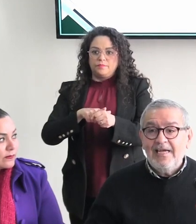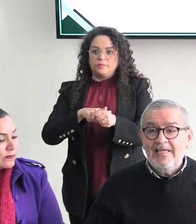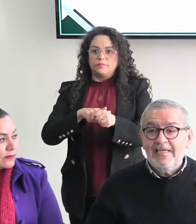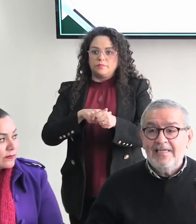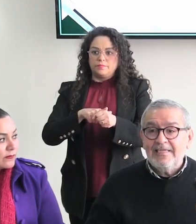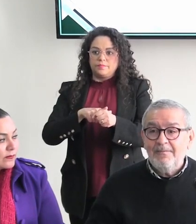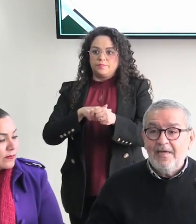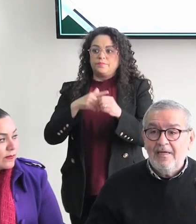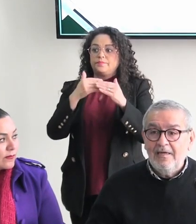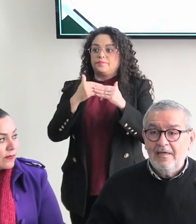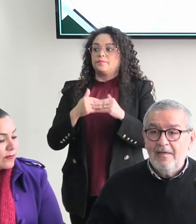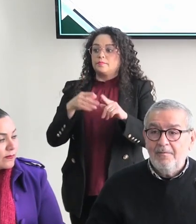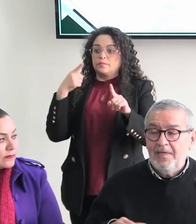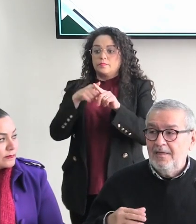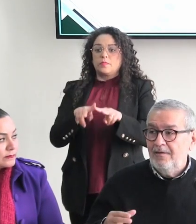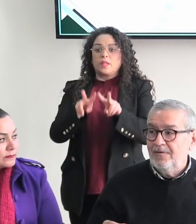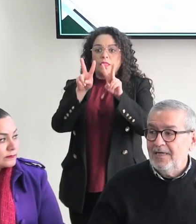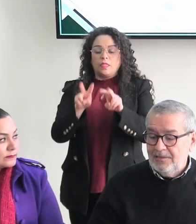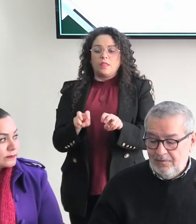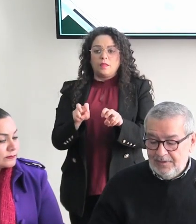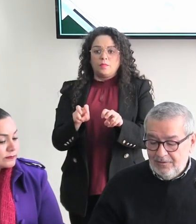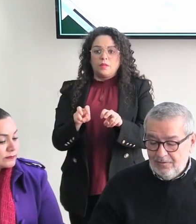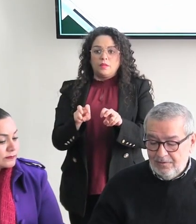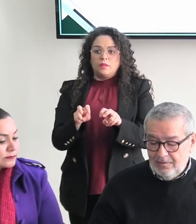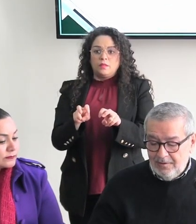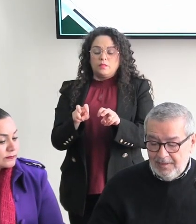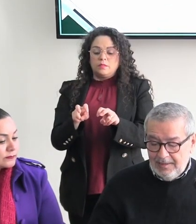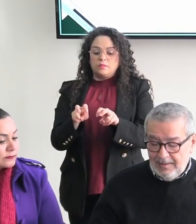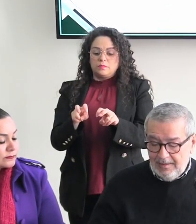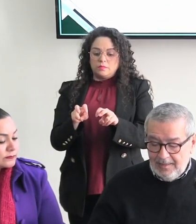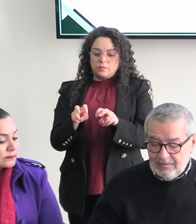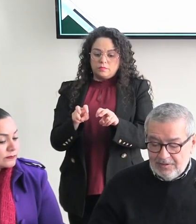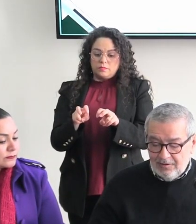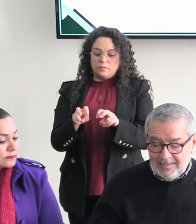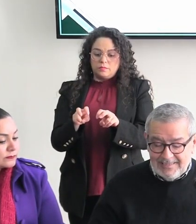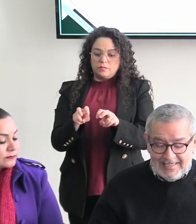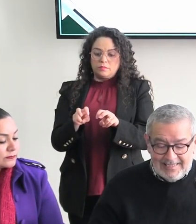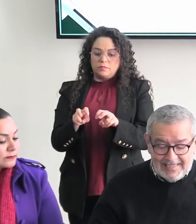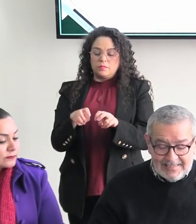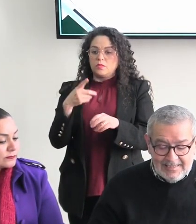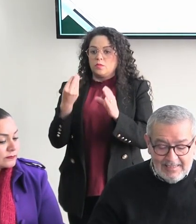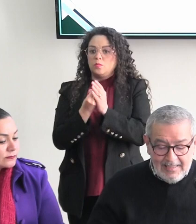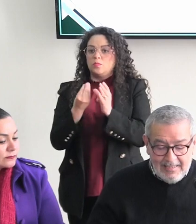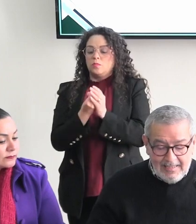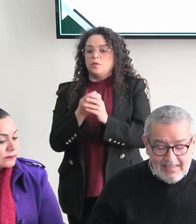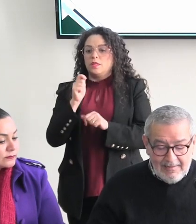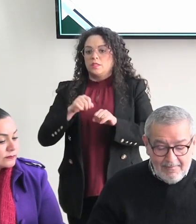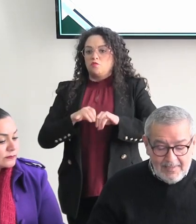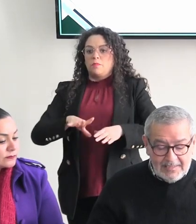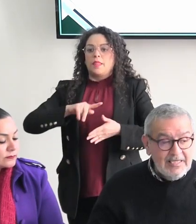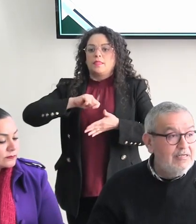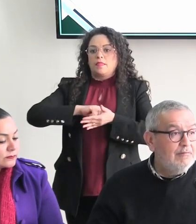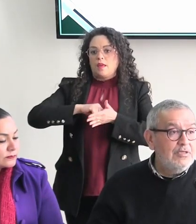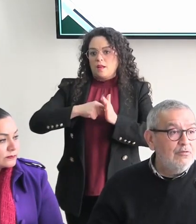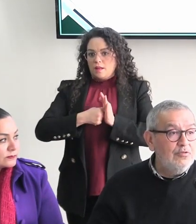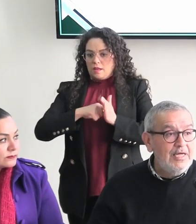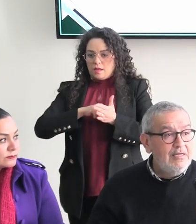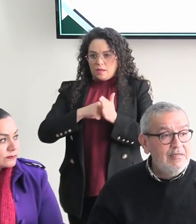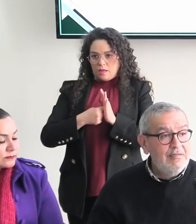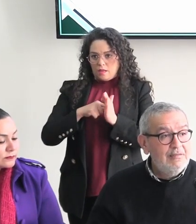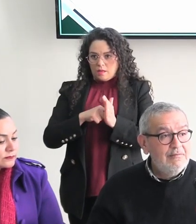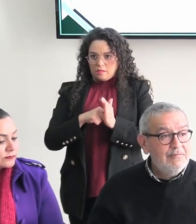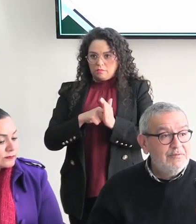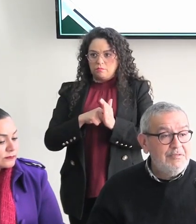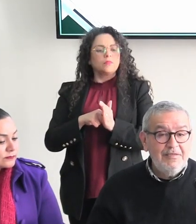ahí está el tema, lo relaciono esto con las cuestiones técnicas. Sí, sin